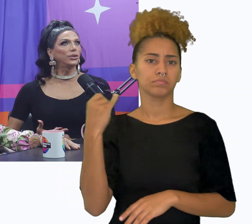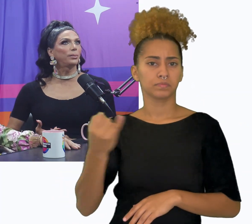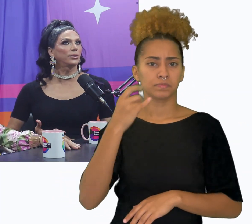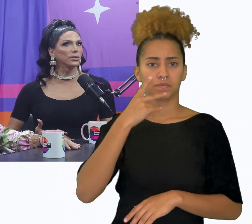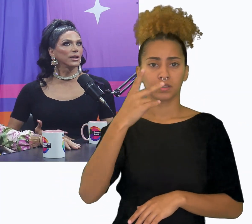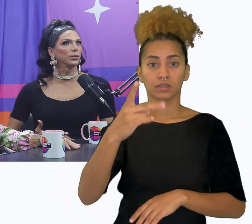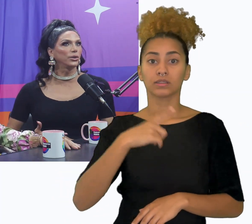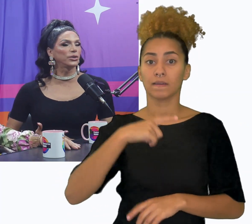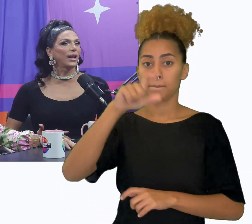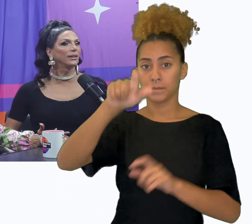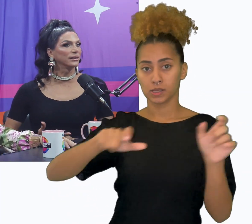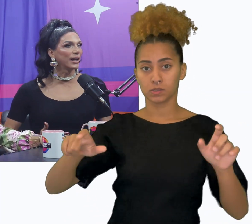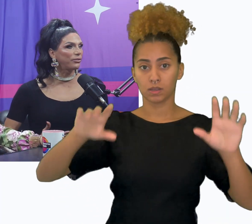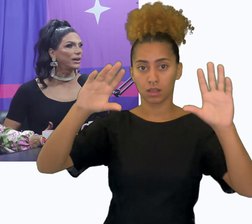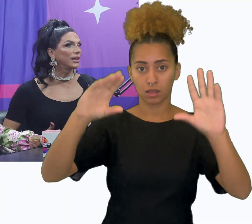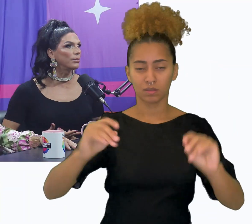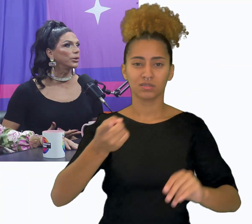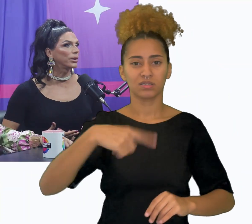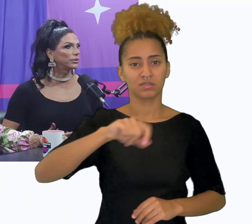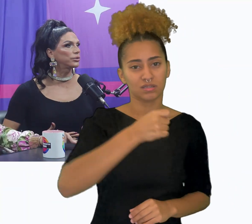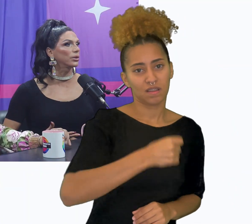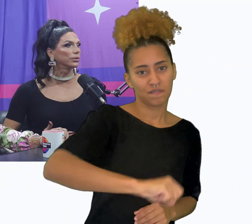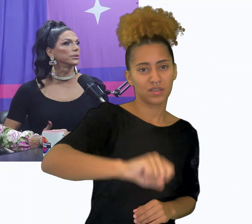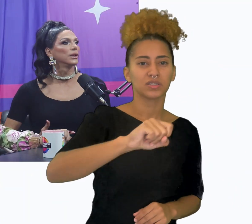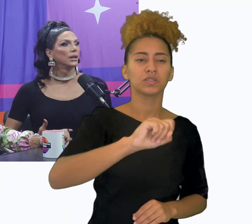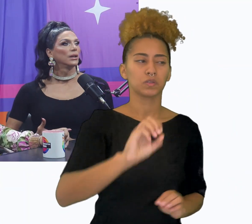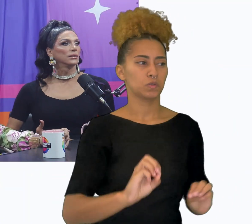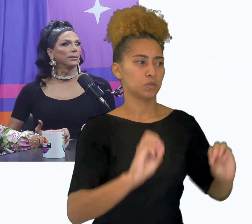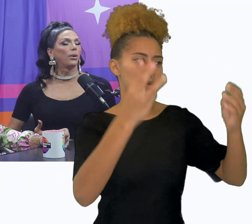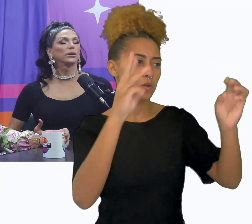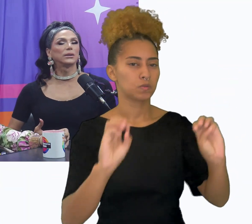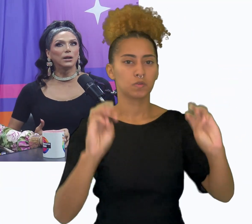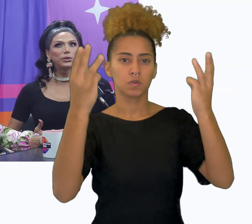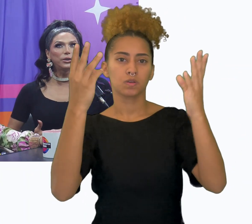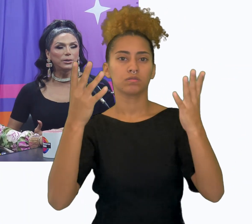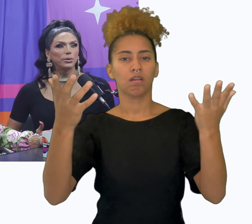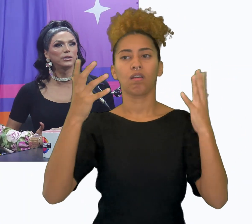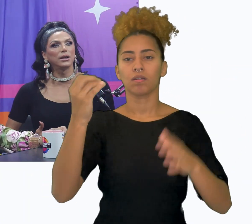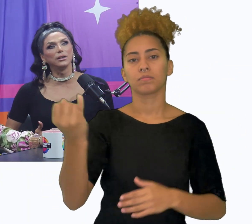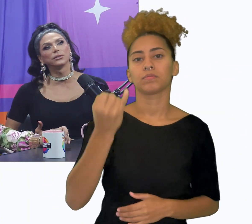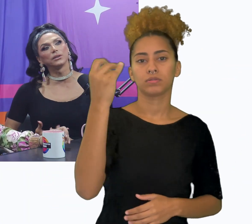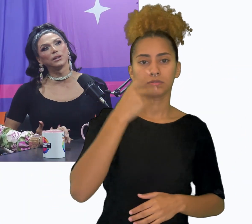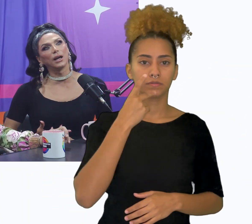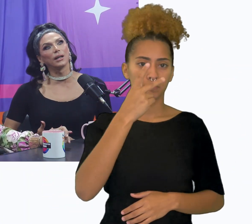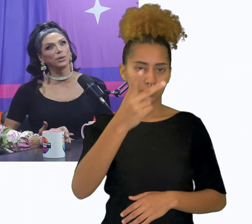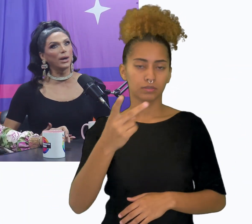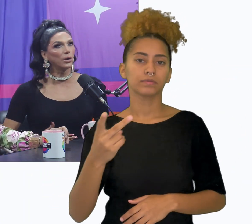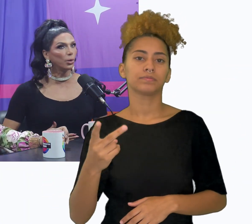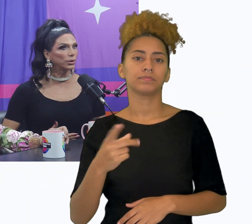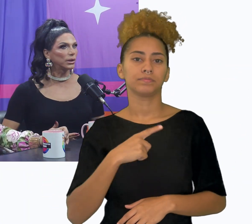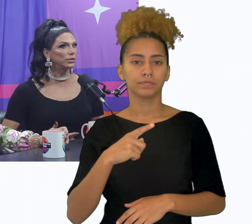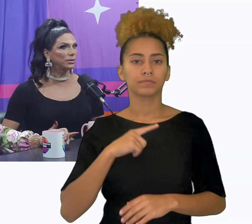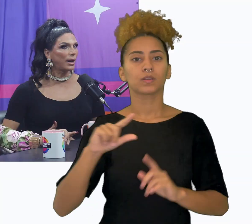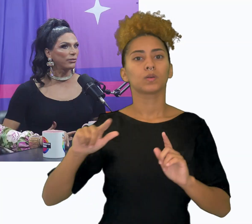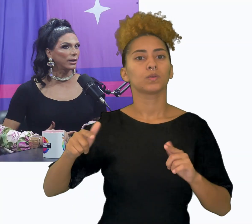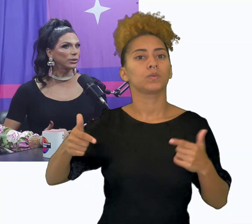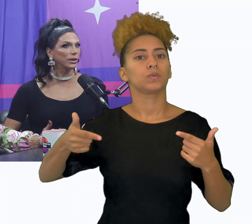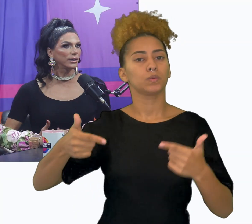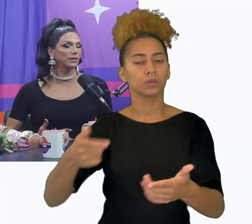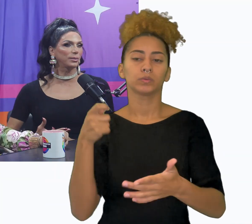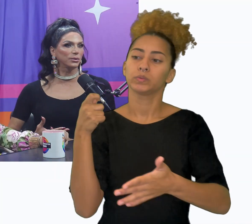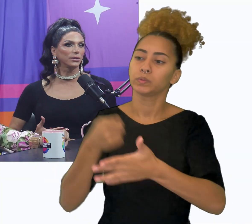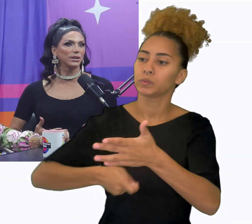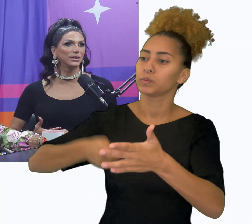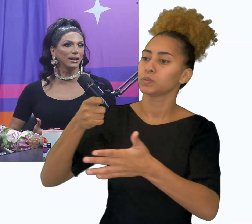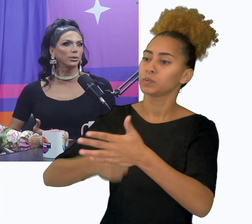que existe pessoas na noite que ainda defendem muito esses shows. Importantíssimo dizer isso, que é assim, uma luta